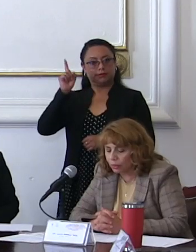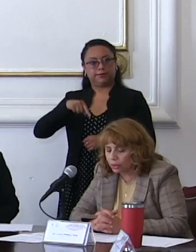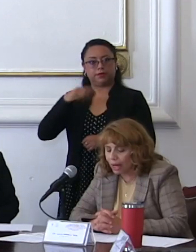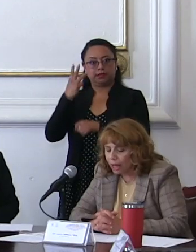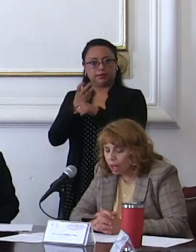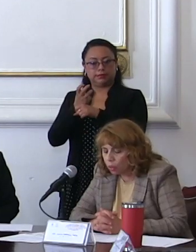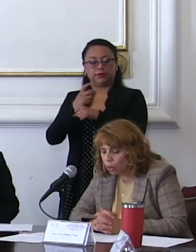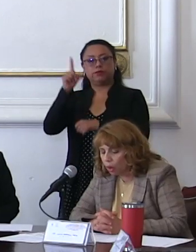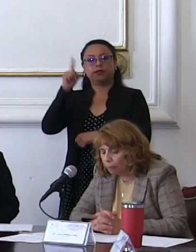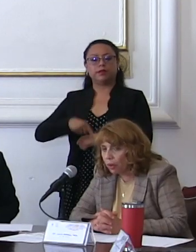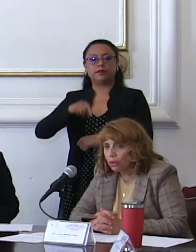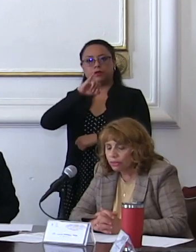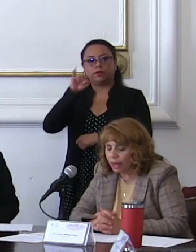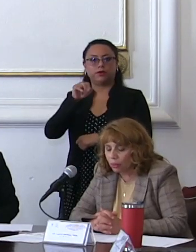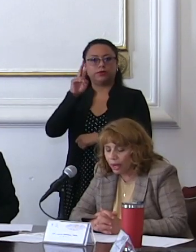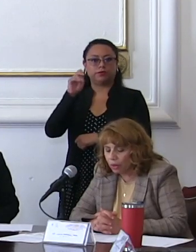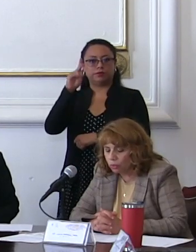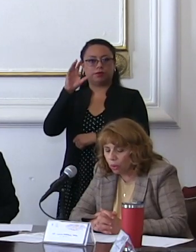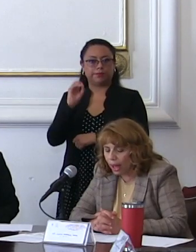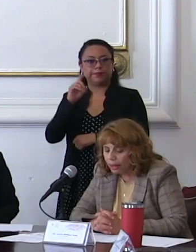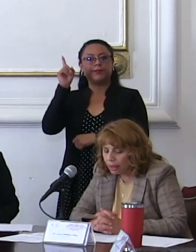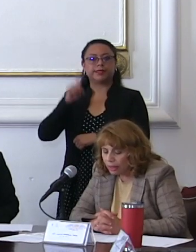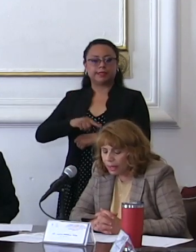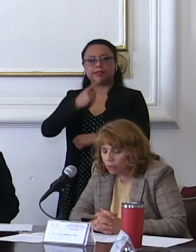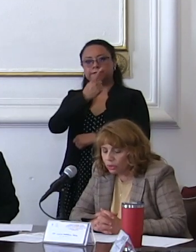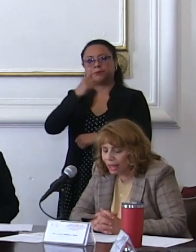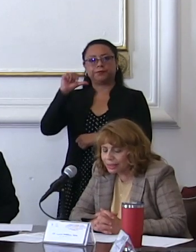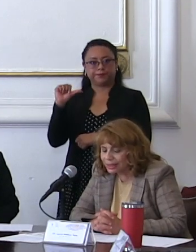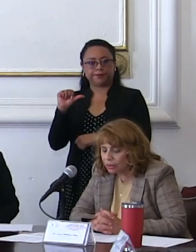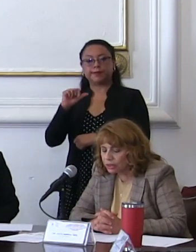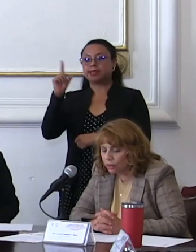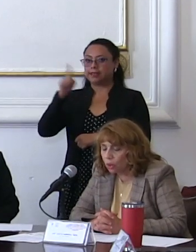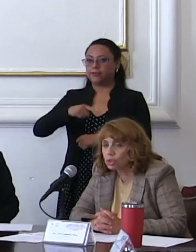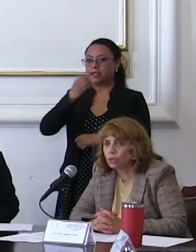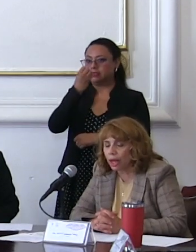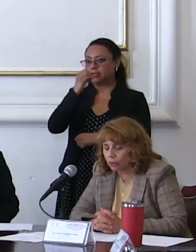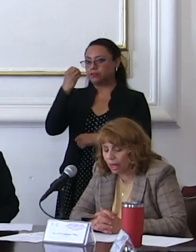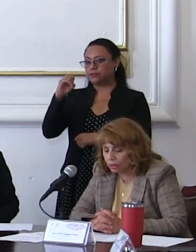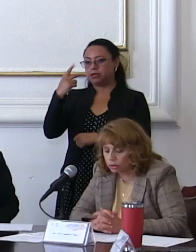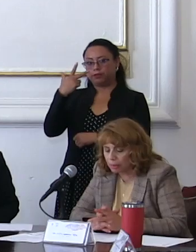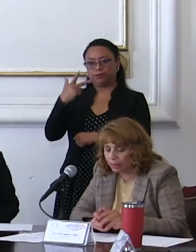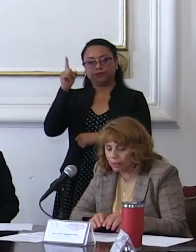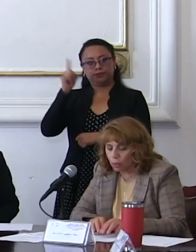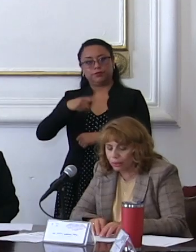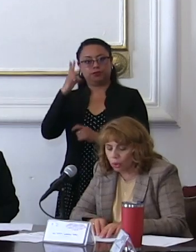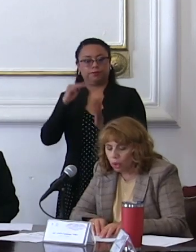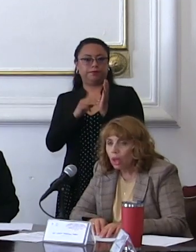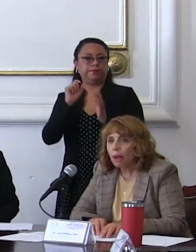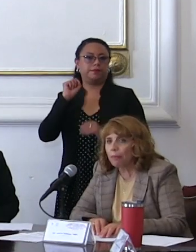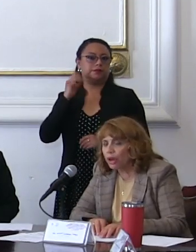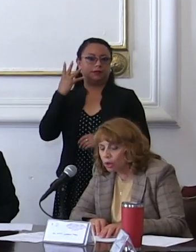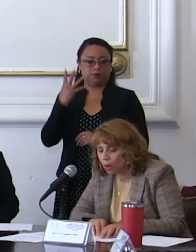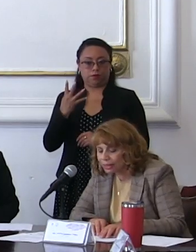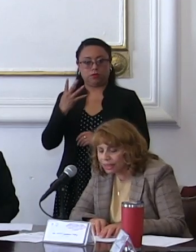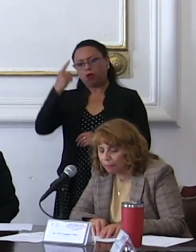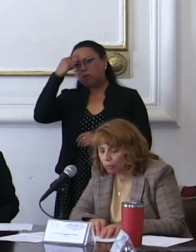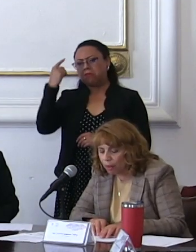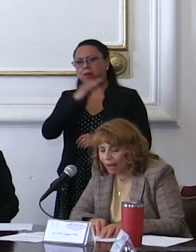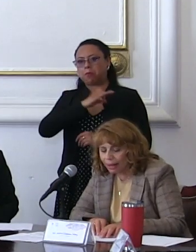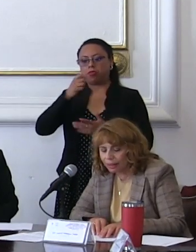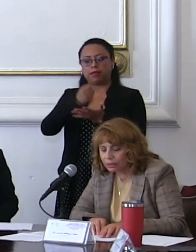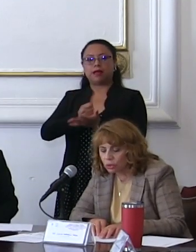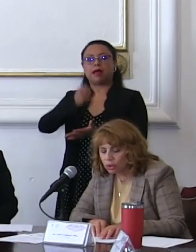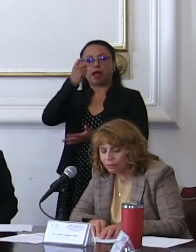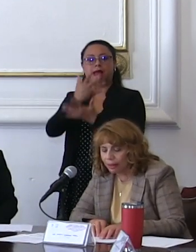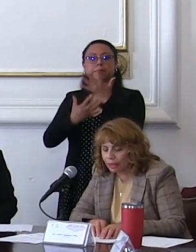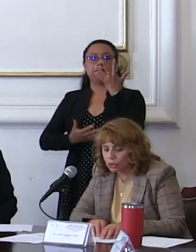3 diagonal Jucopo diagonal 1A diagonal 008 diagonal 2024. Por el cual se aprueba